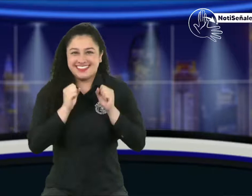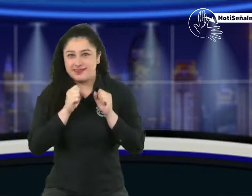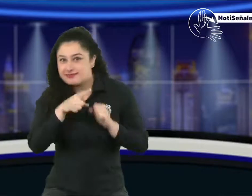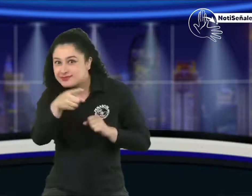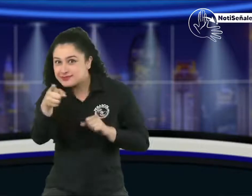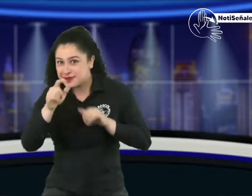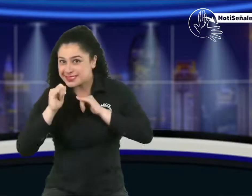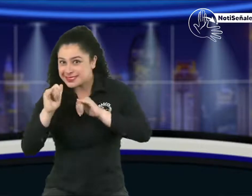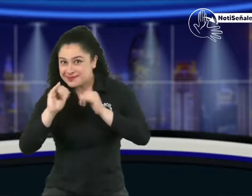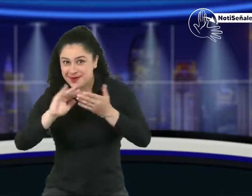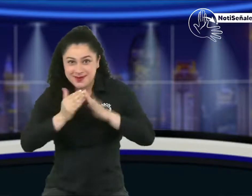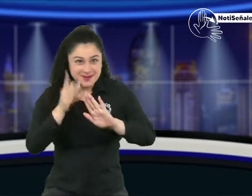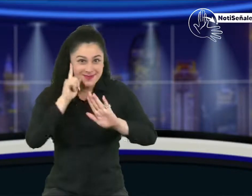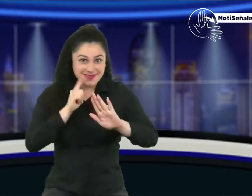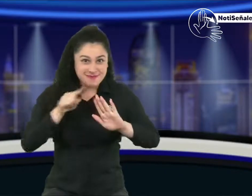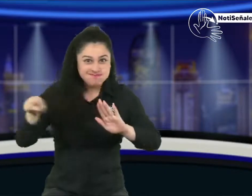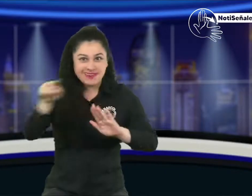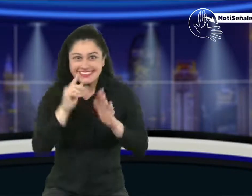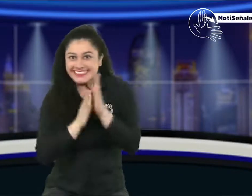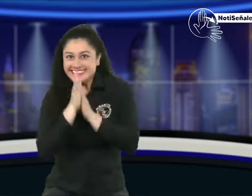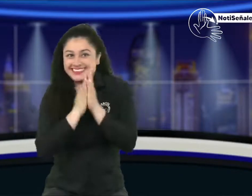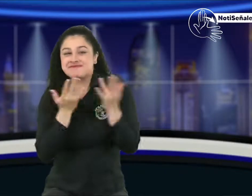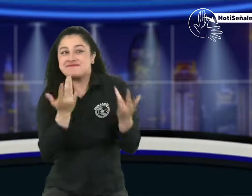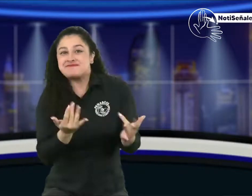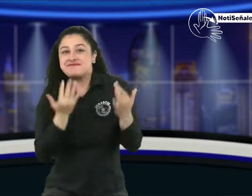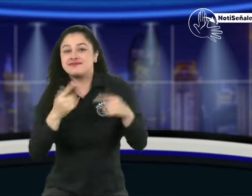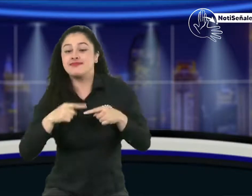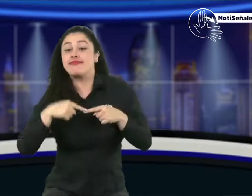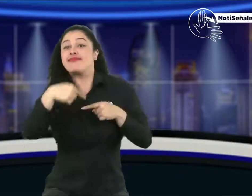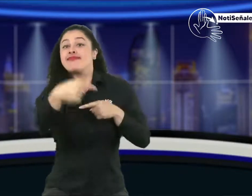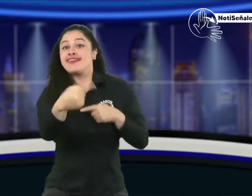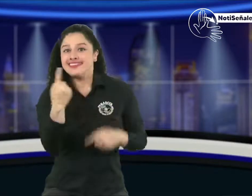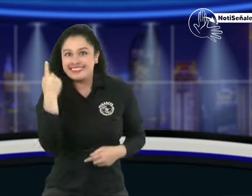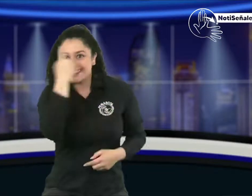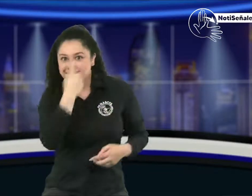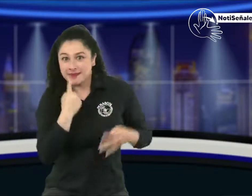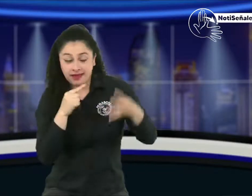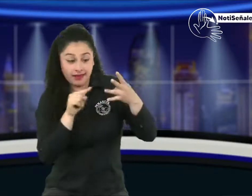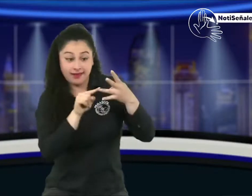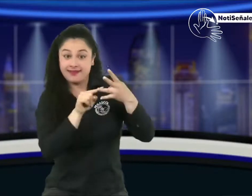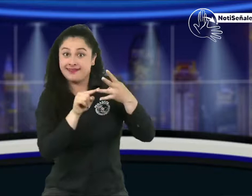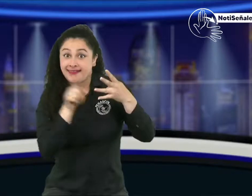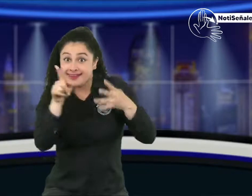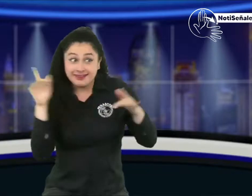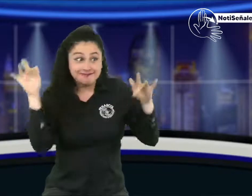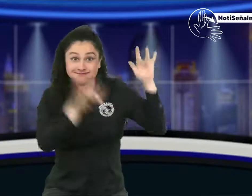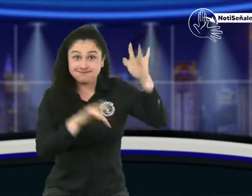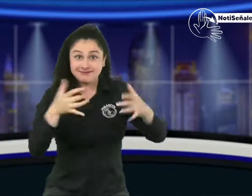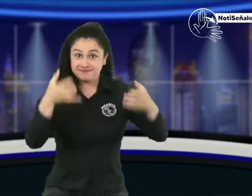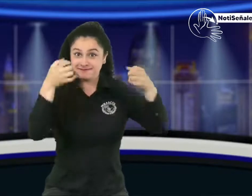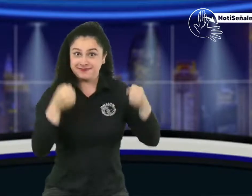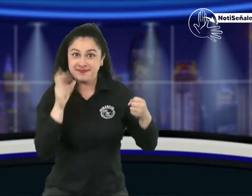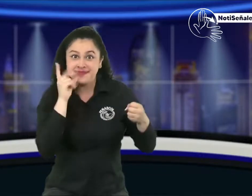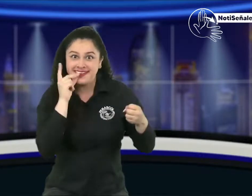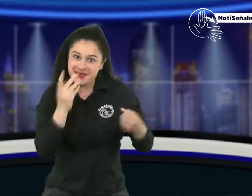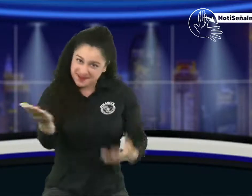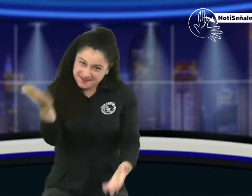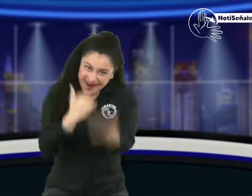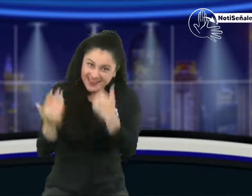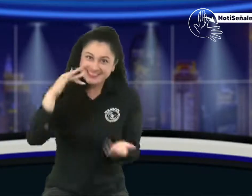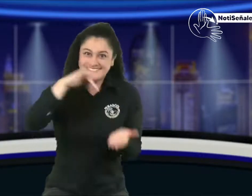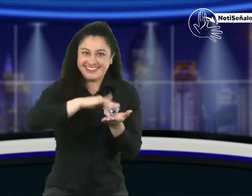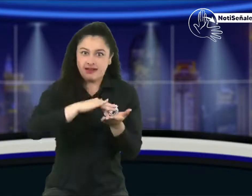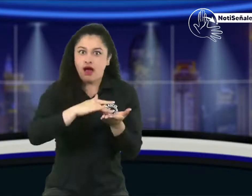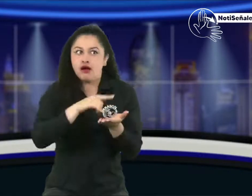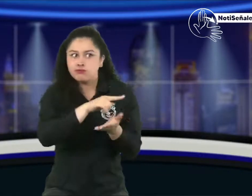emoción me vas a ver esto la verdad espero que la comunidad sorda también está igual emocionada como yo la para celebrar esta